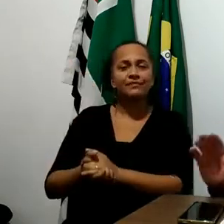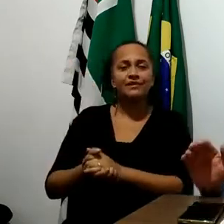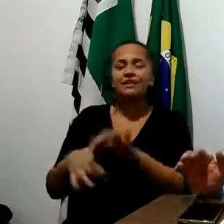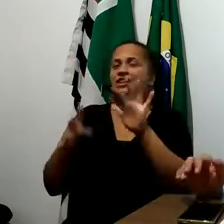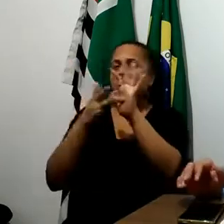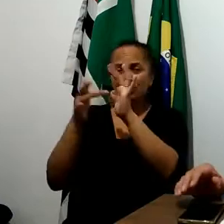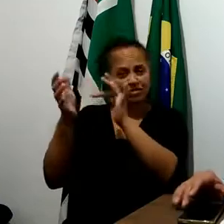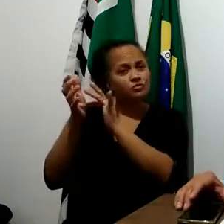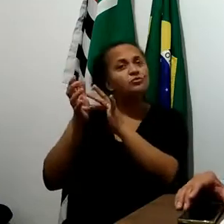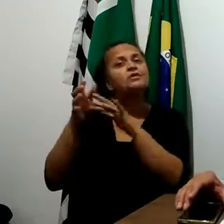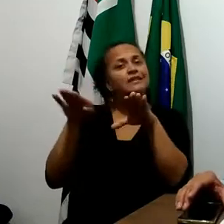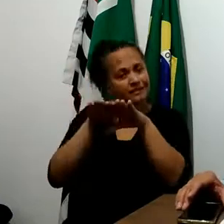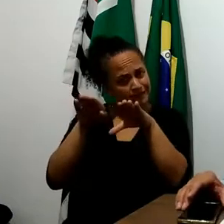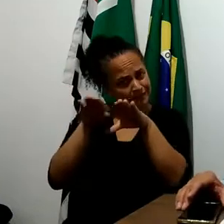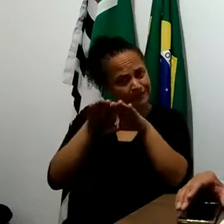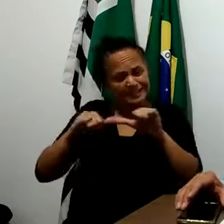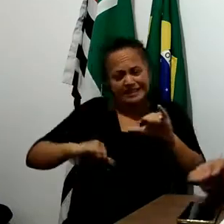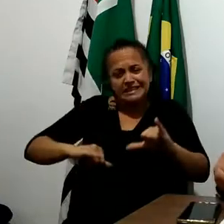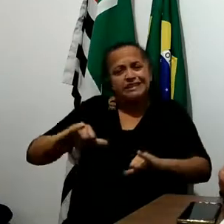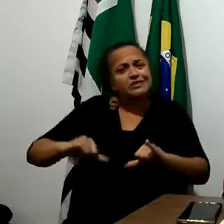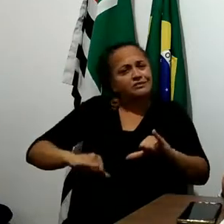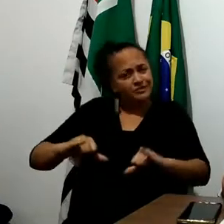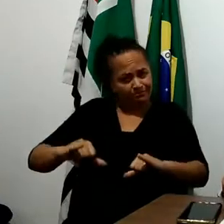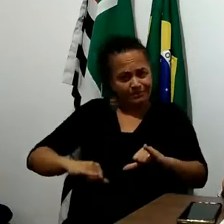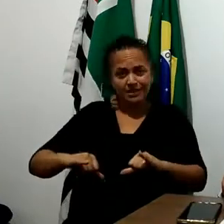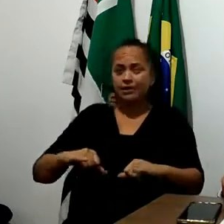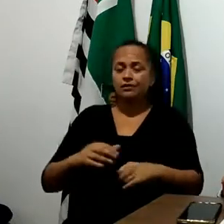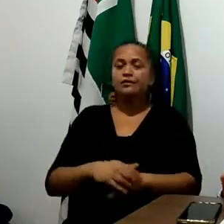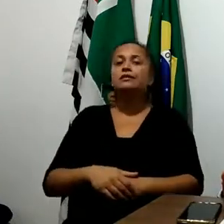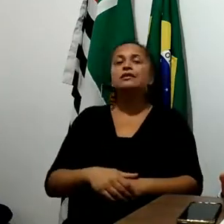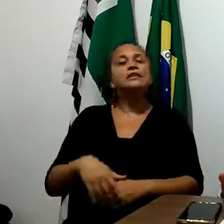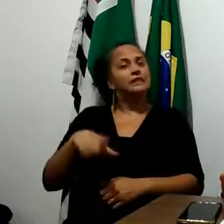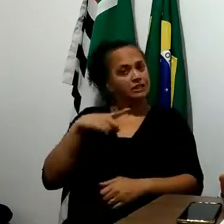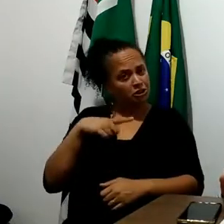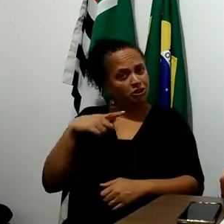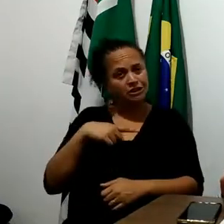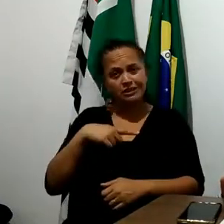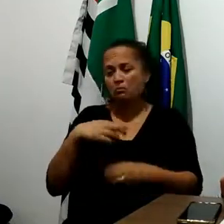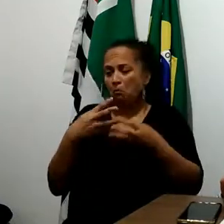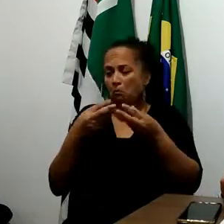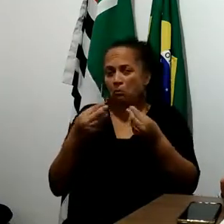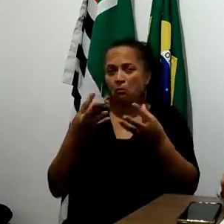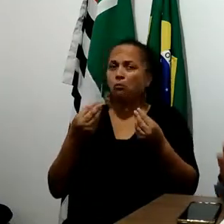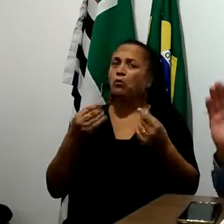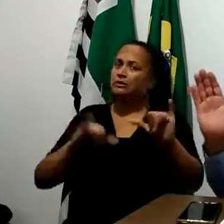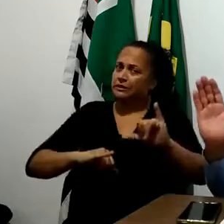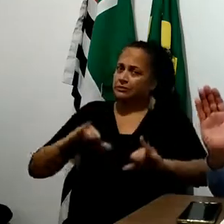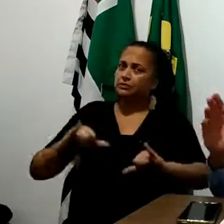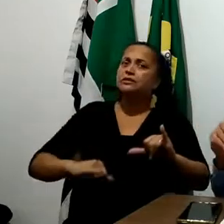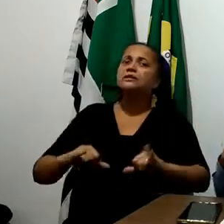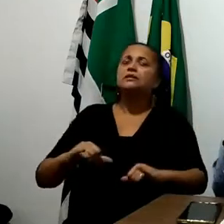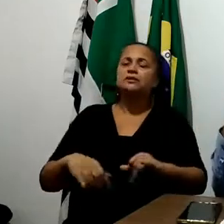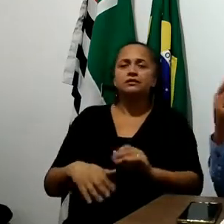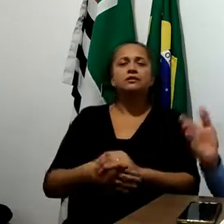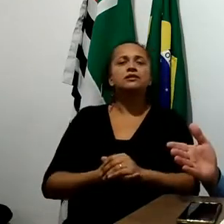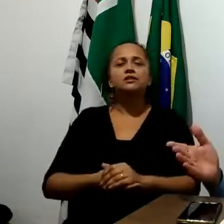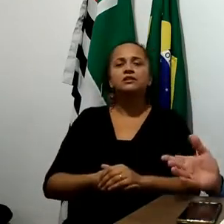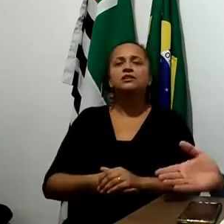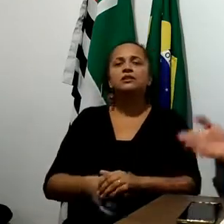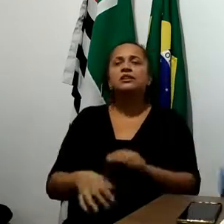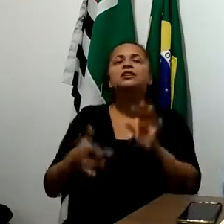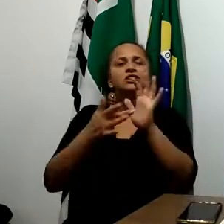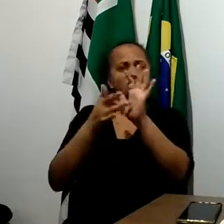o sofrimento. E olha que ele podia muito bem. Ele tinha tudo. A Bíblia diz que ele se esvaziou